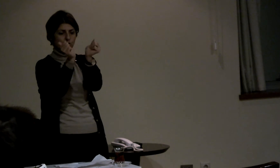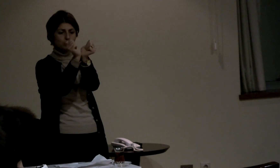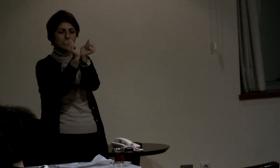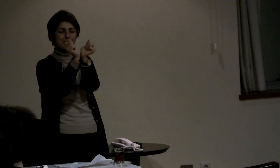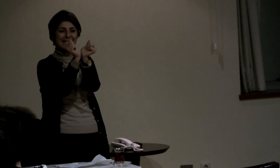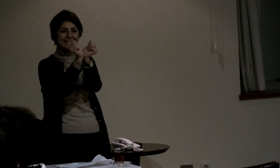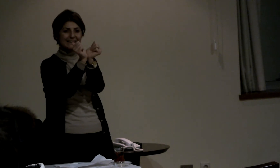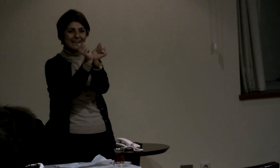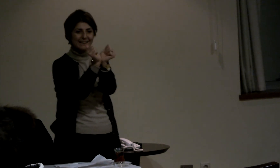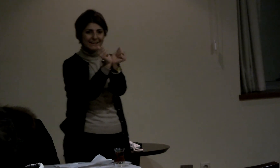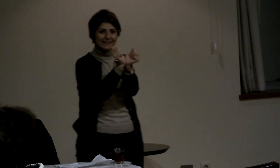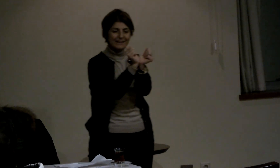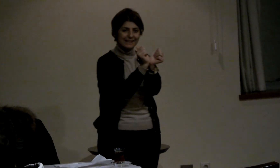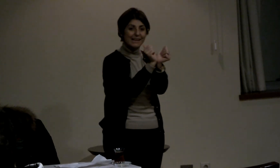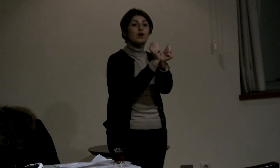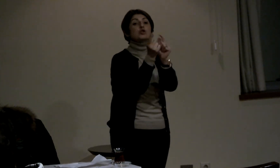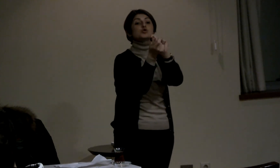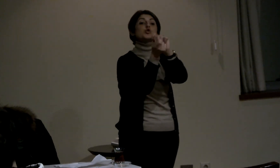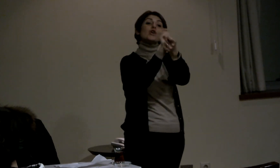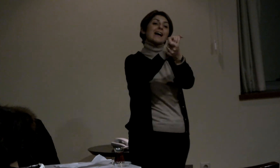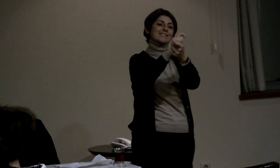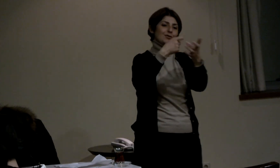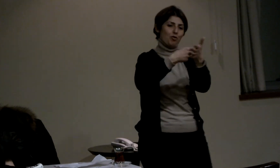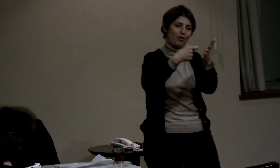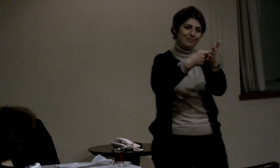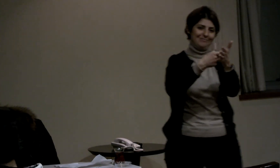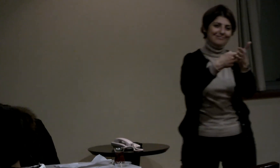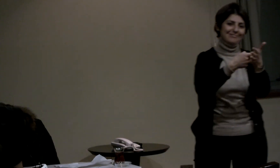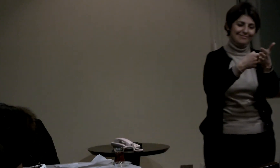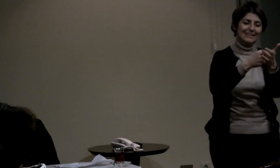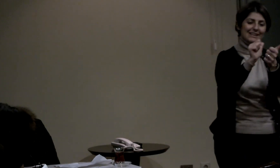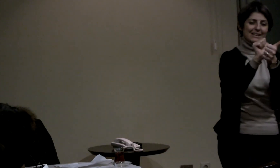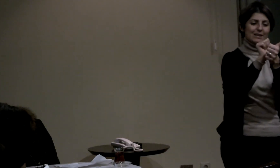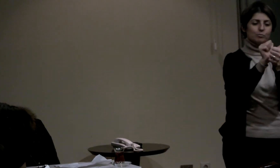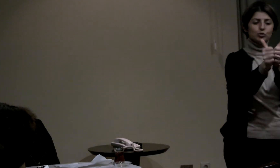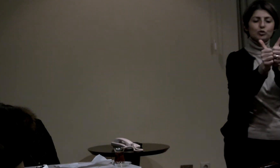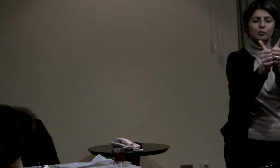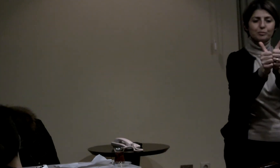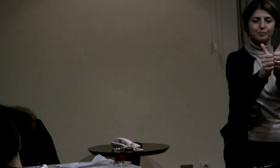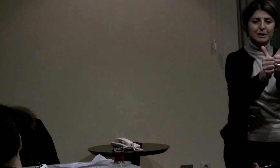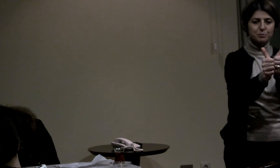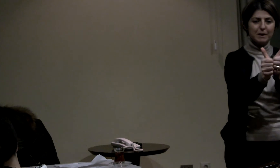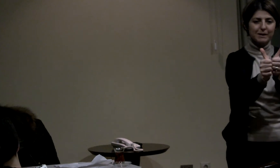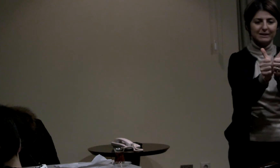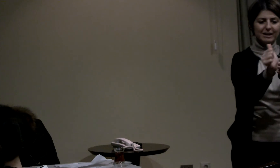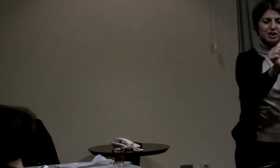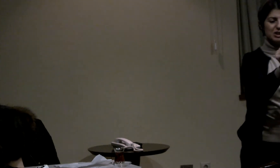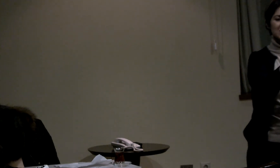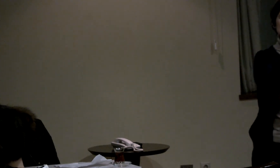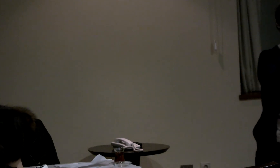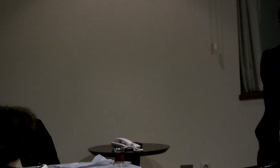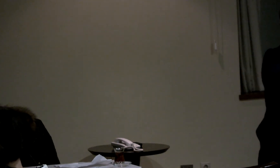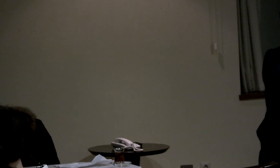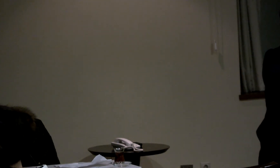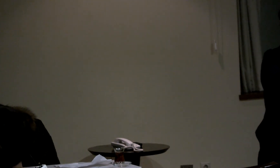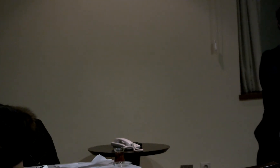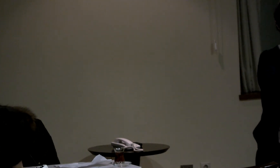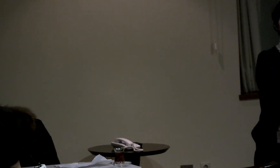Şurada bilekte soy attı o. Evet. Bunun baş parmakları açık. Spor.